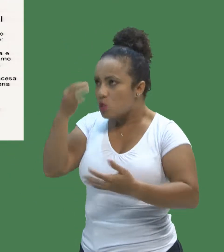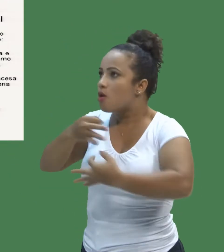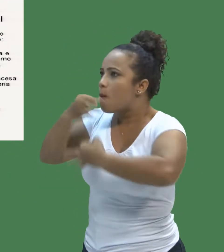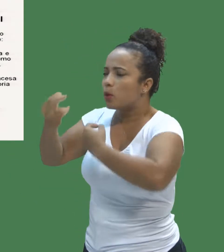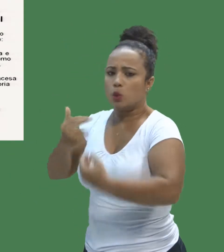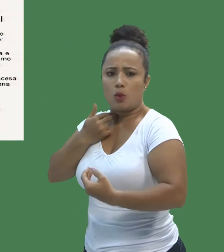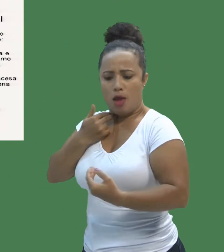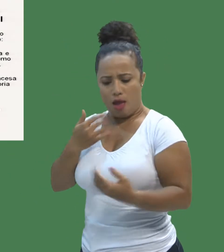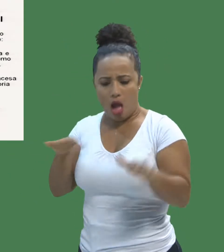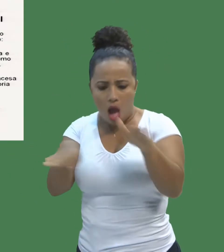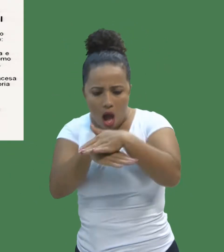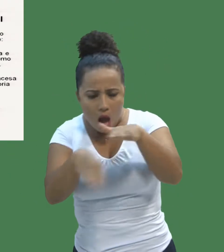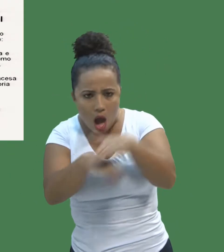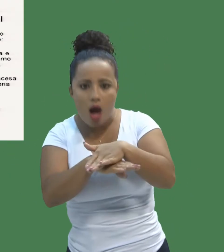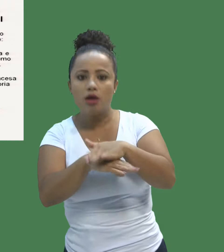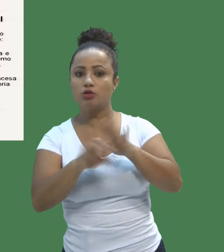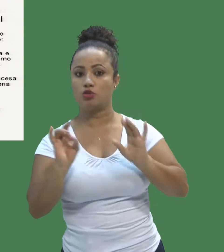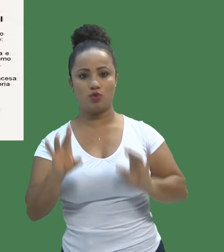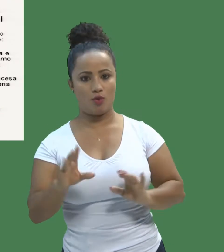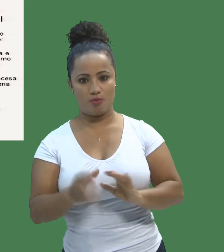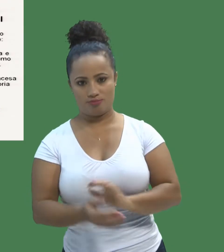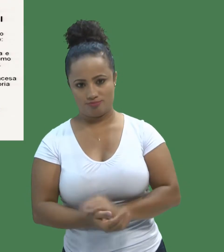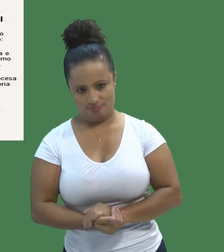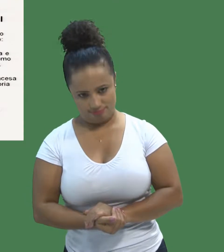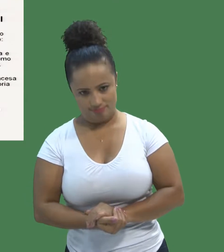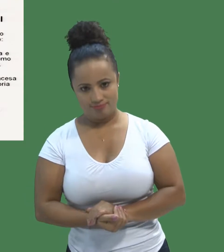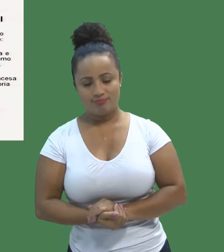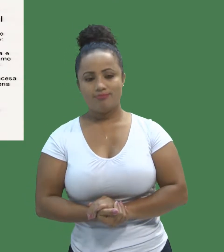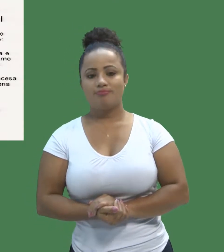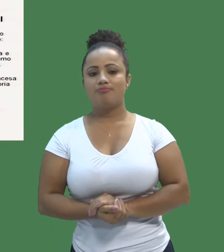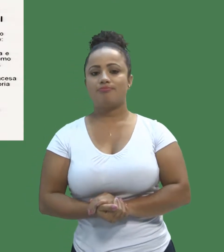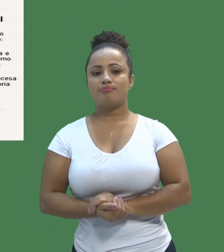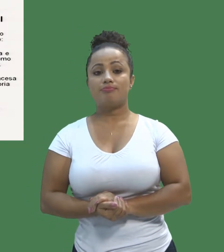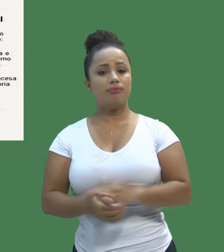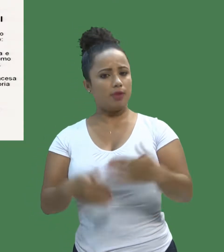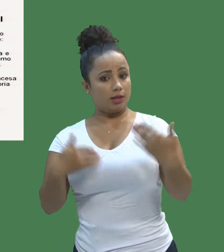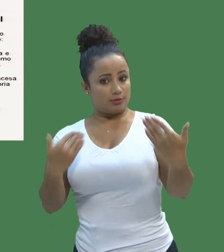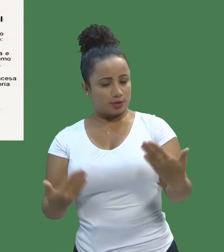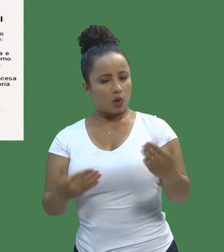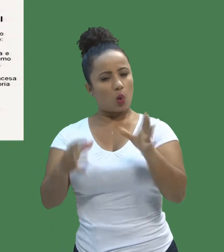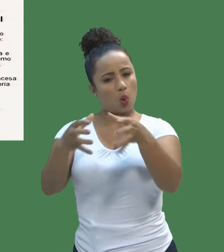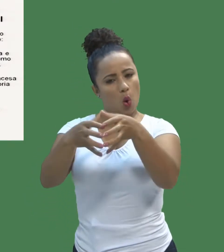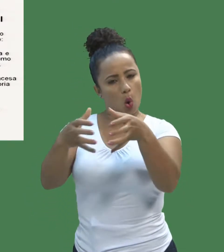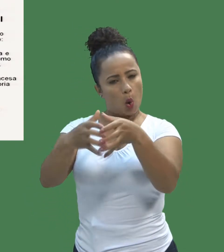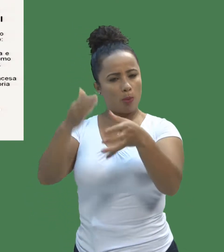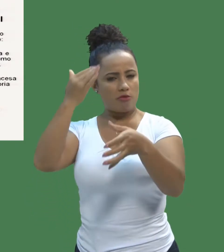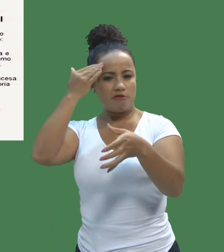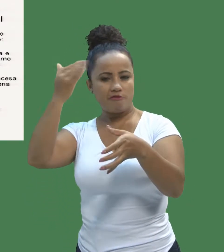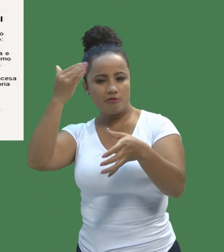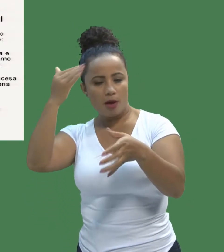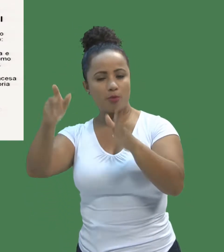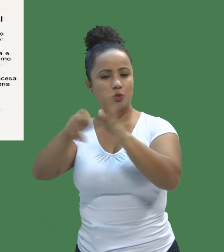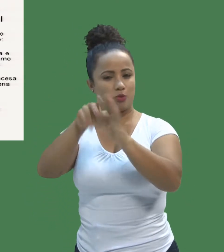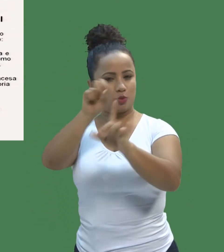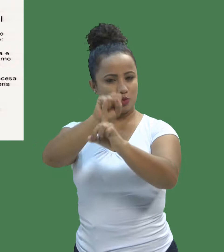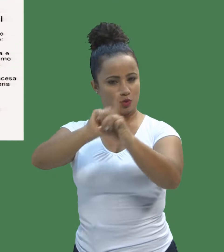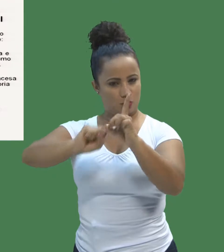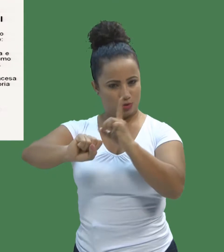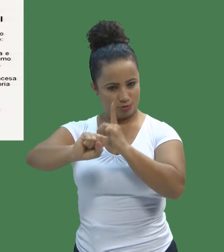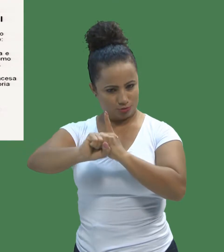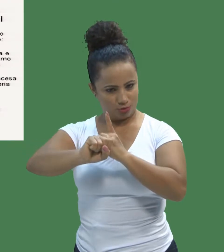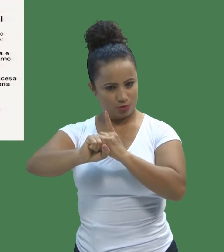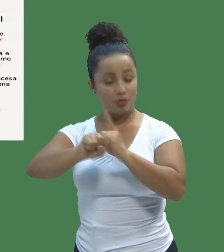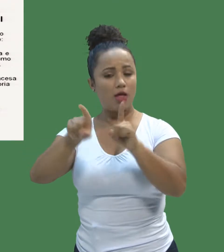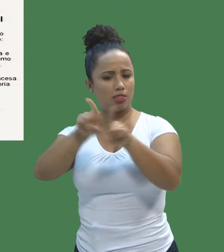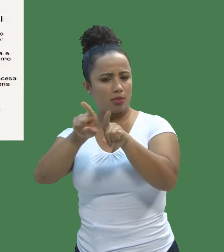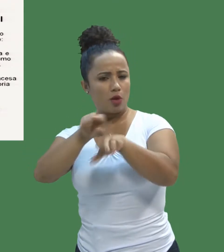Quanto aos autores clássicos da sociologia e a diversidade na explicação da vida social,